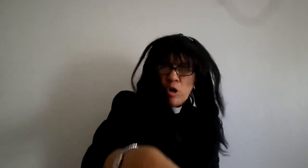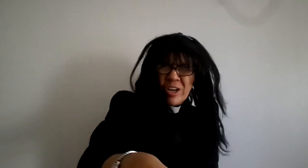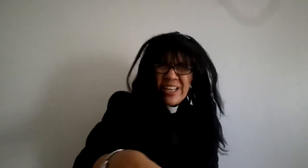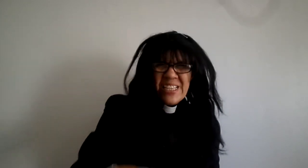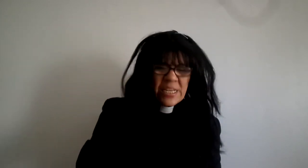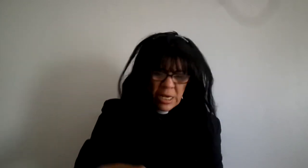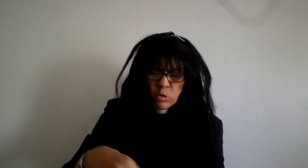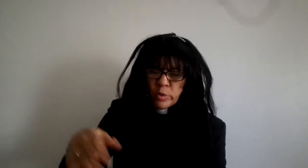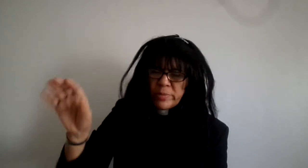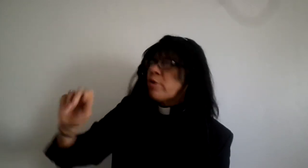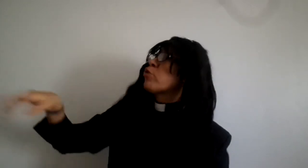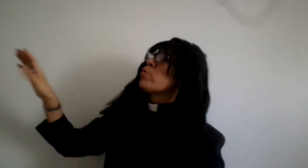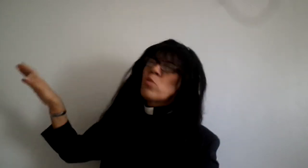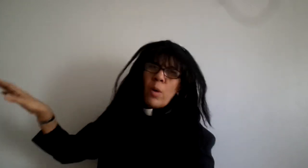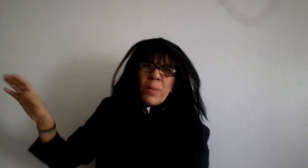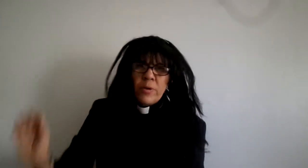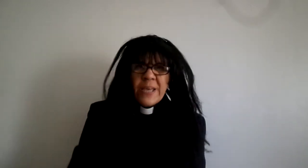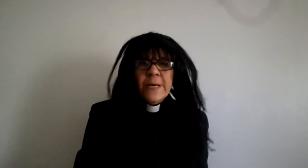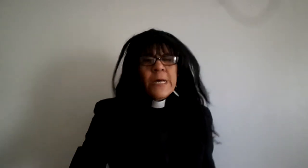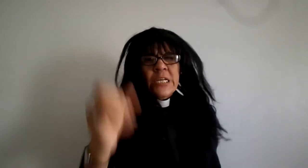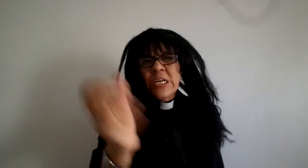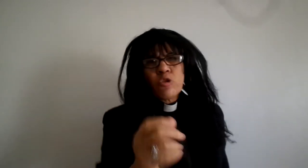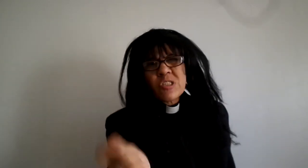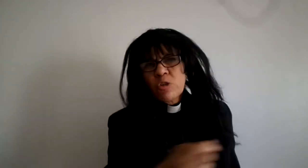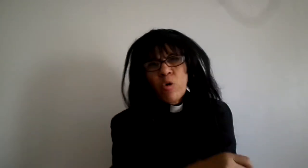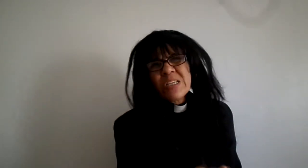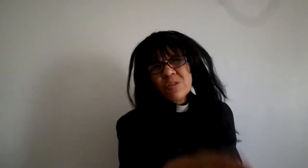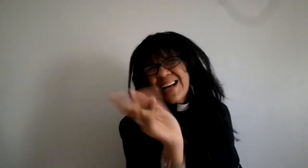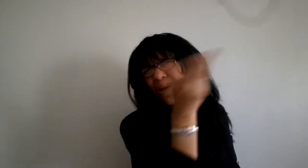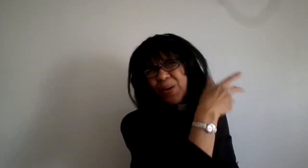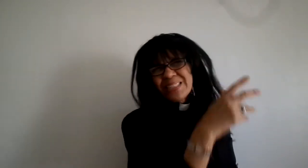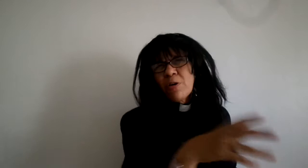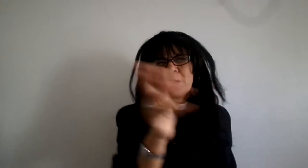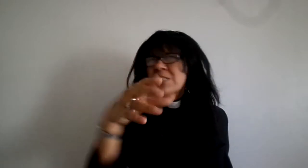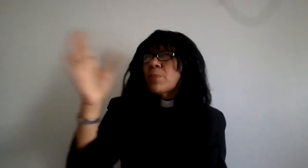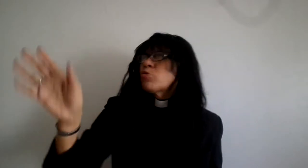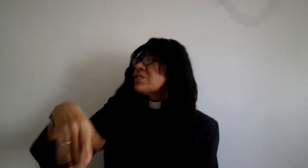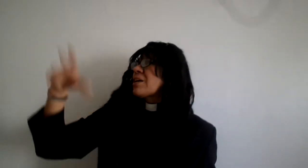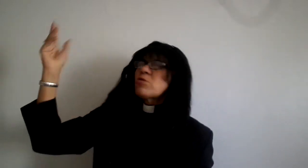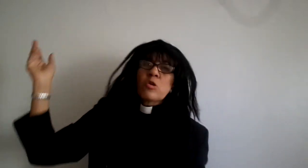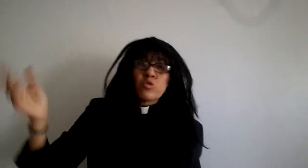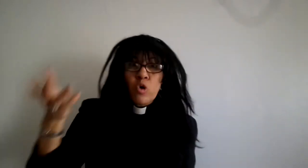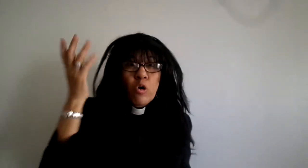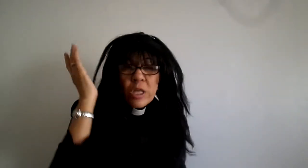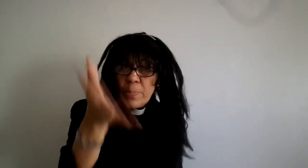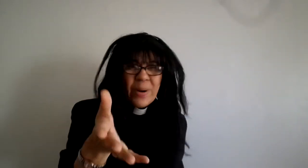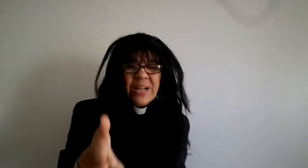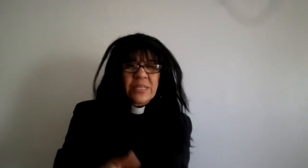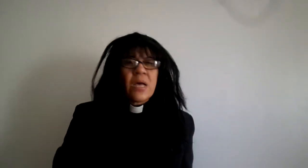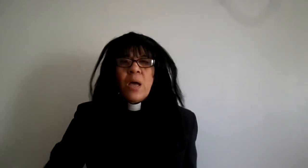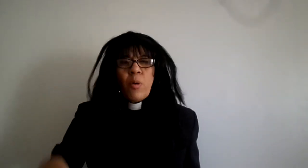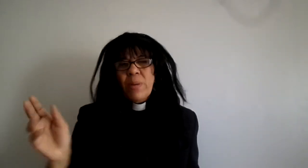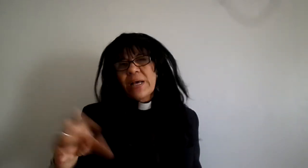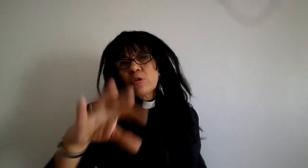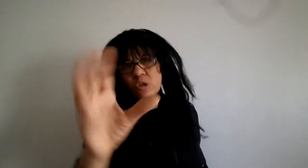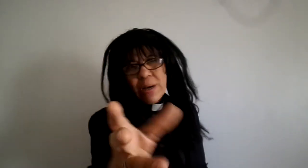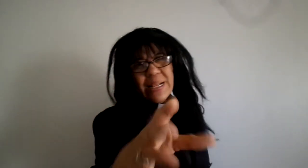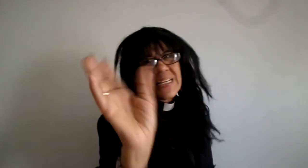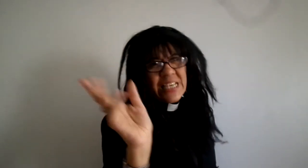lo crea y dice, no, un libro, pero pido un nombre por ahí. Y entonces todo eso estaba pasado y entonces el mundo se creó sobre un choque de disparate. Por más que tú solo acá, siguen